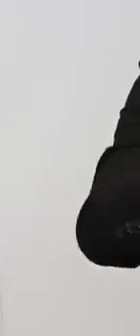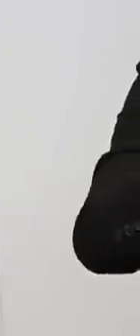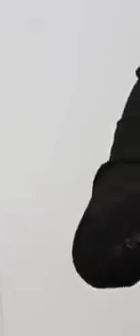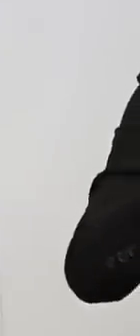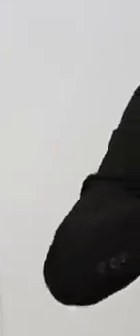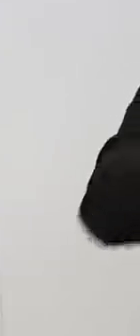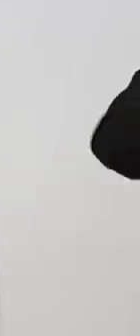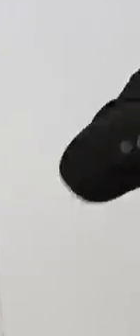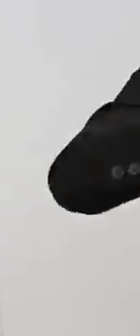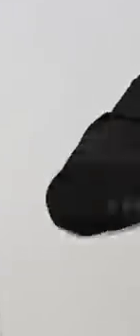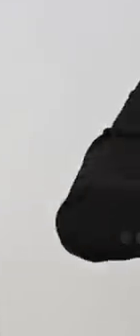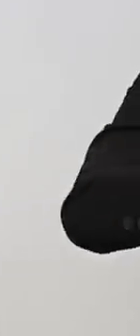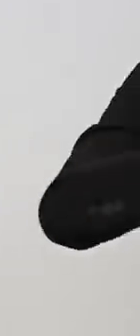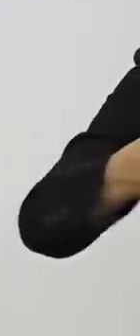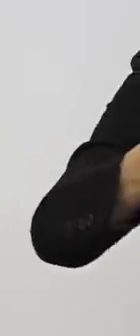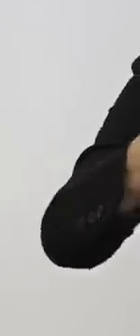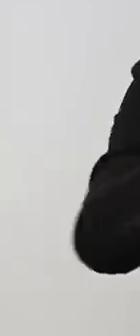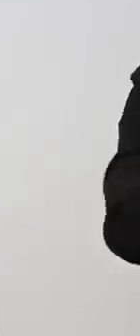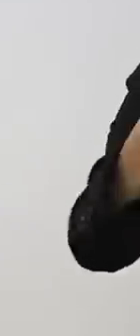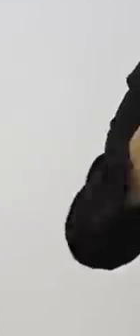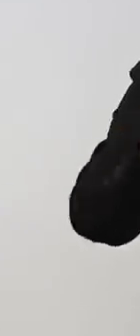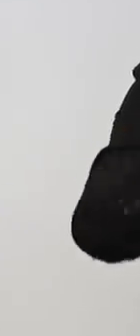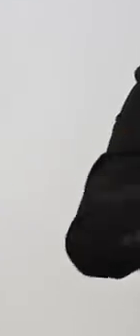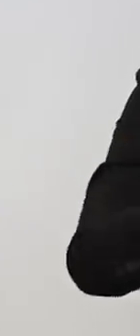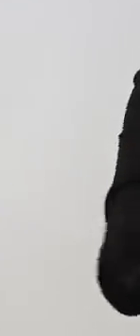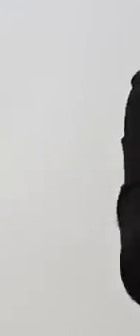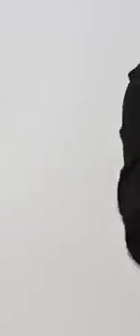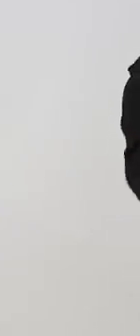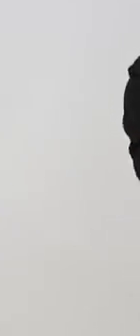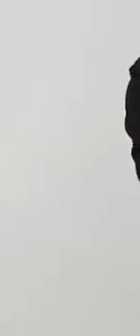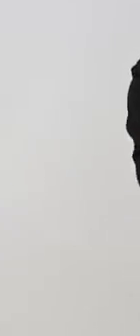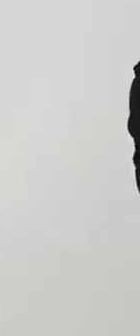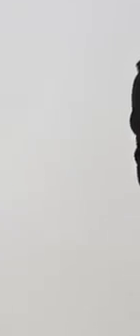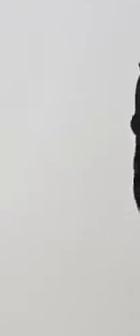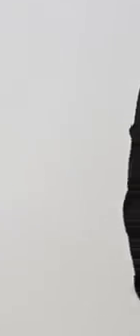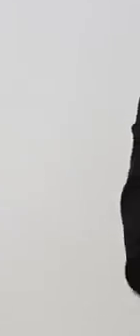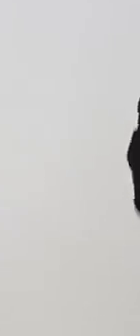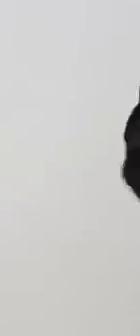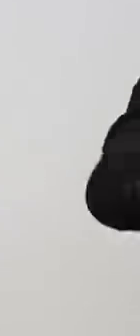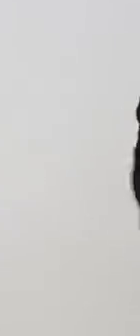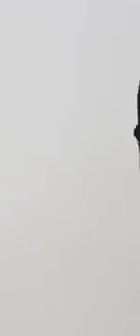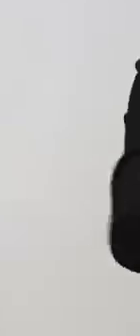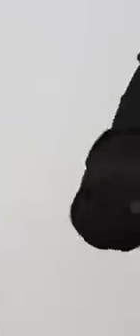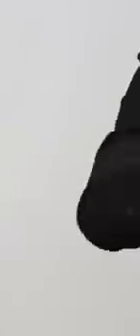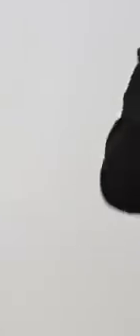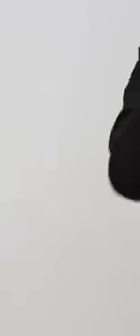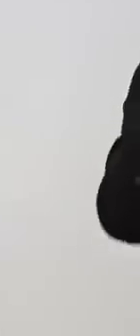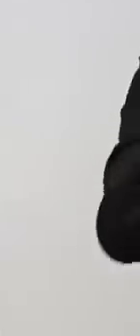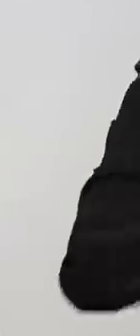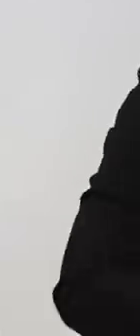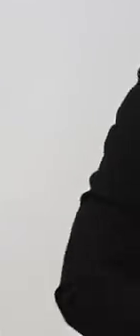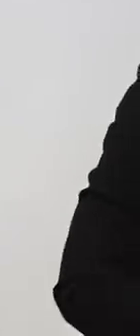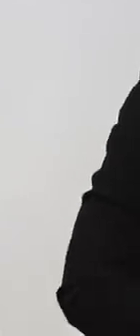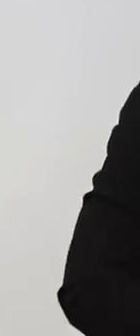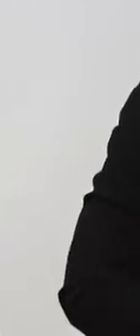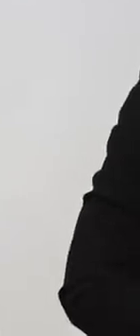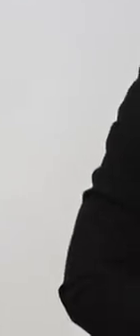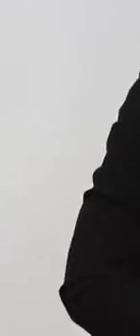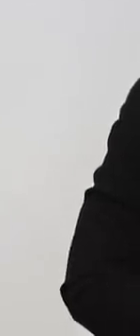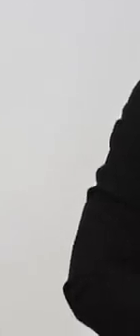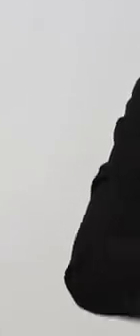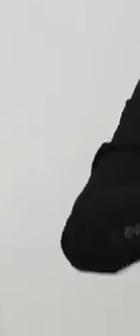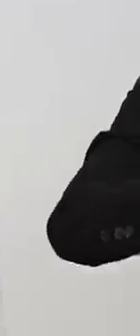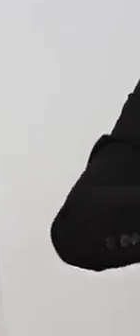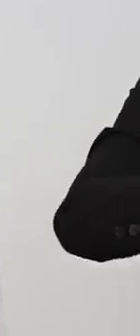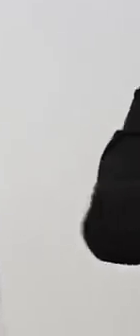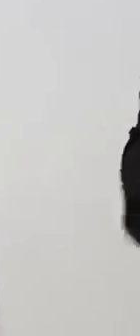등 여러 기술적 문제에 봉착했고 사업 계획도 두 차례 변경하였습니다. 심지어 올해